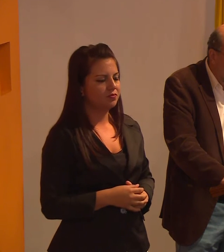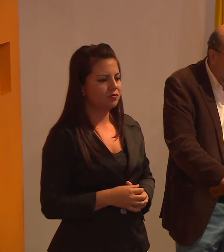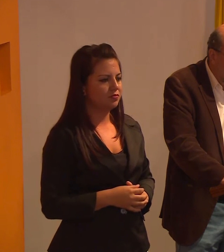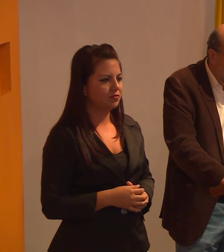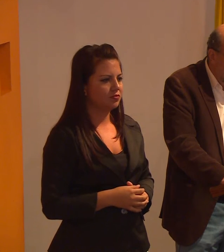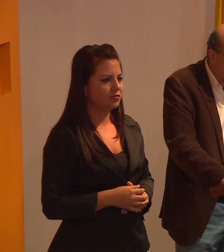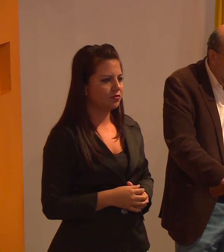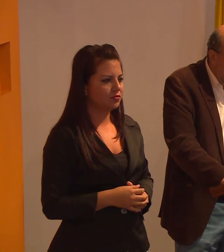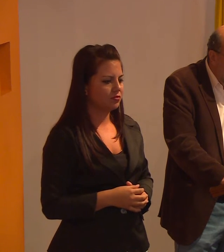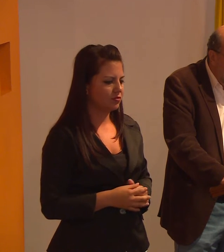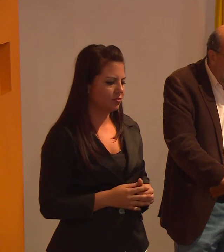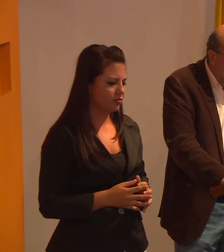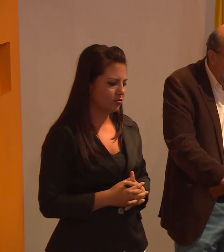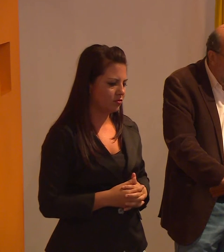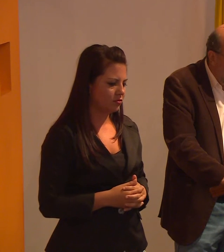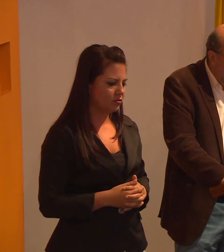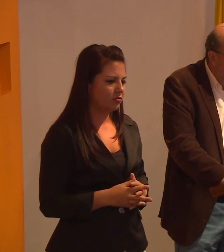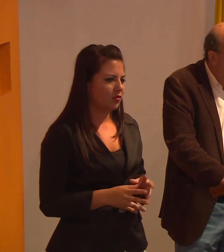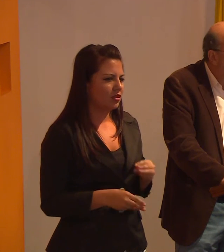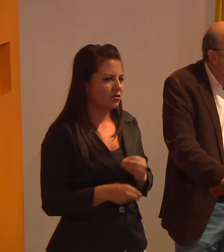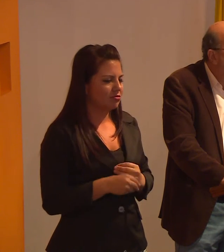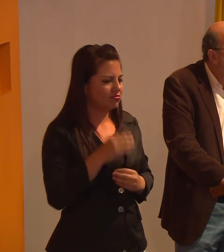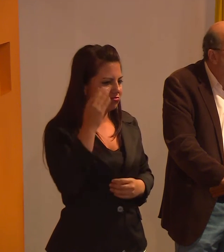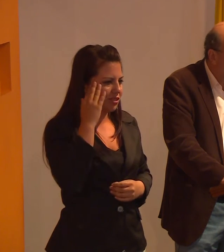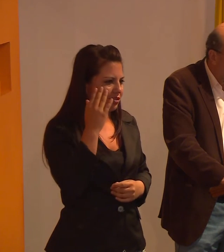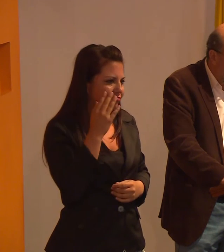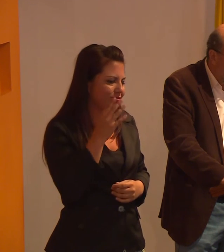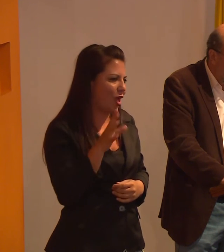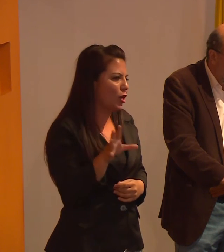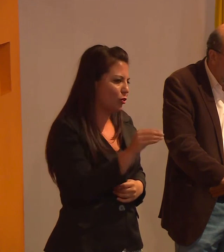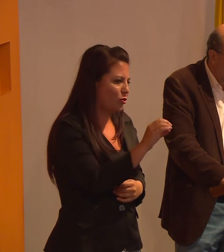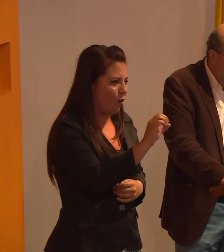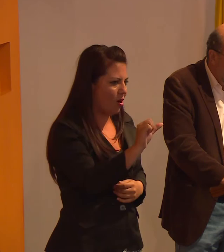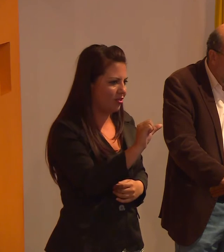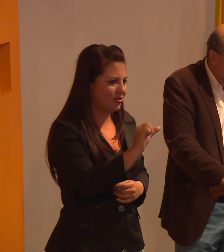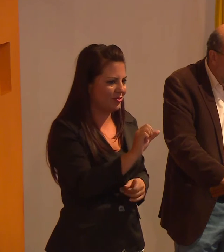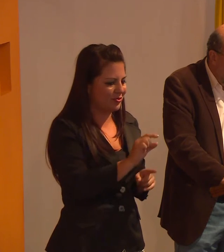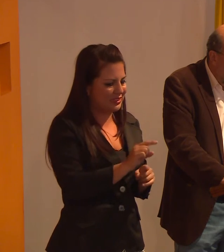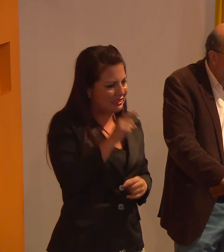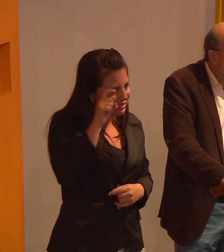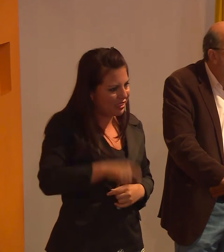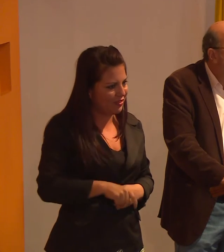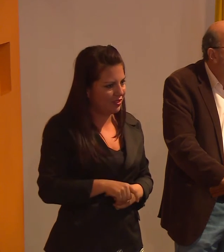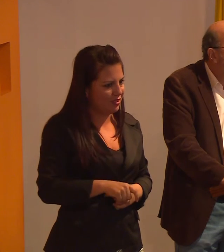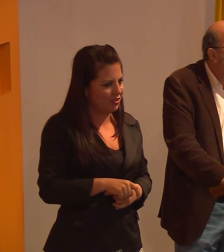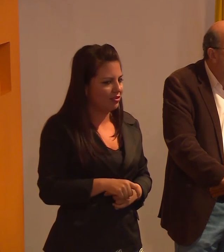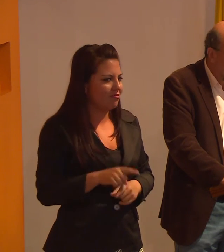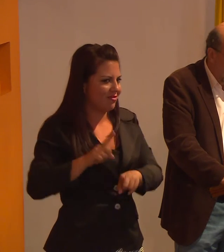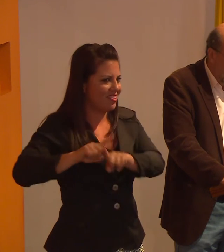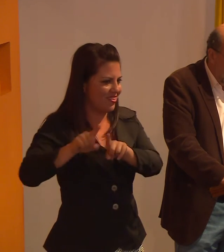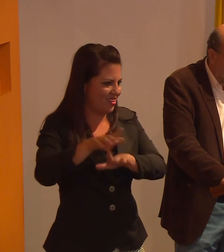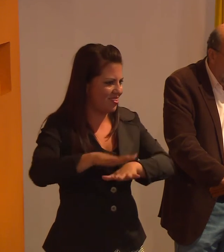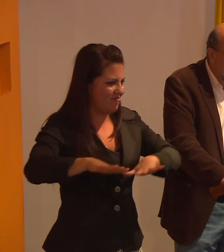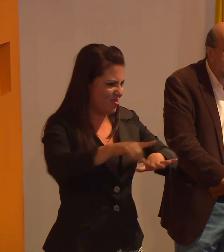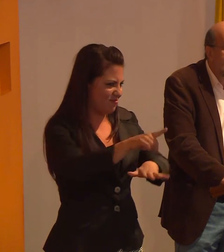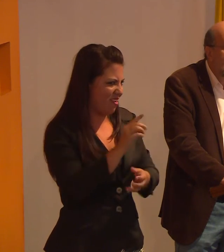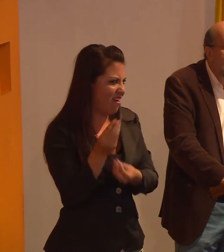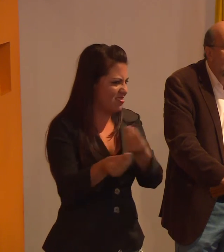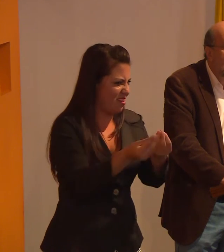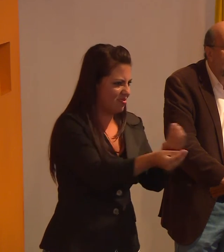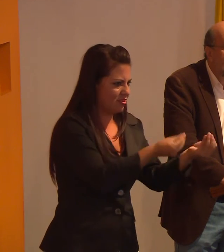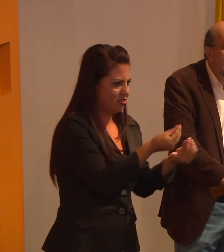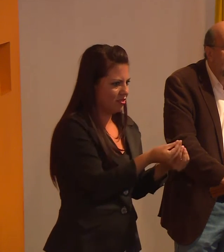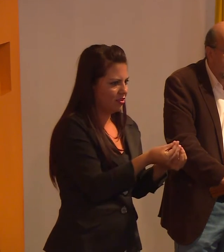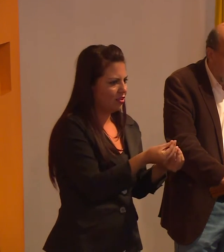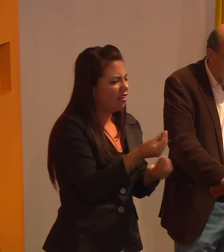todas y todos desde los diferentes espacios de actuación a constituir el estado